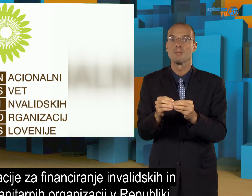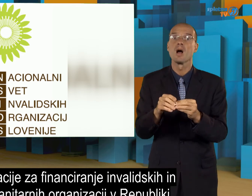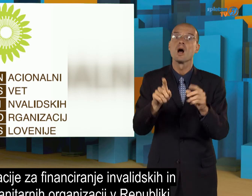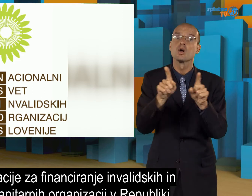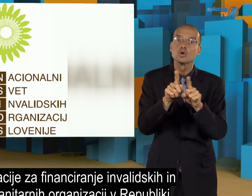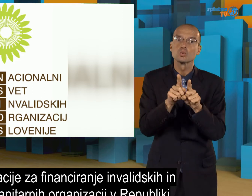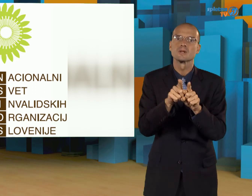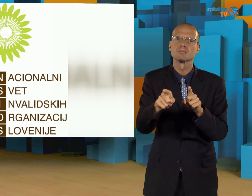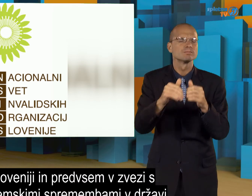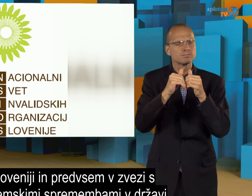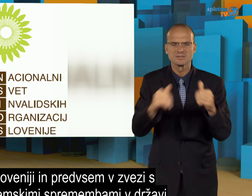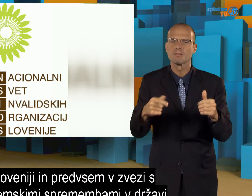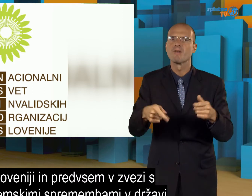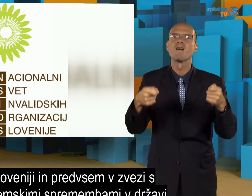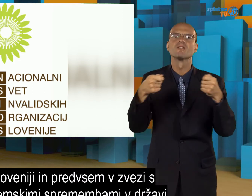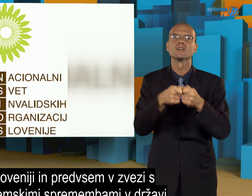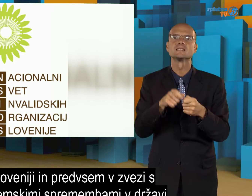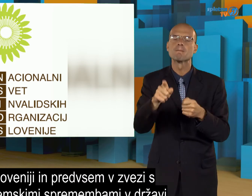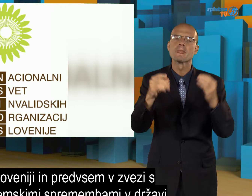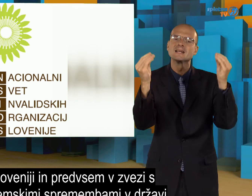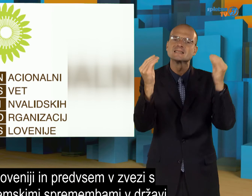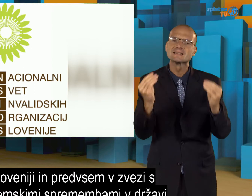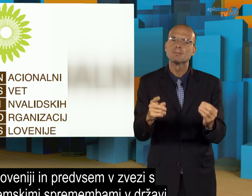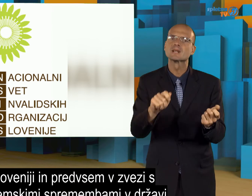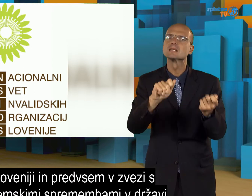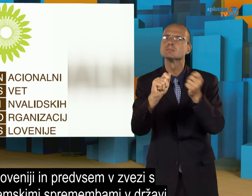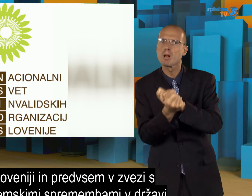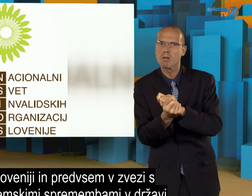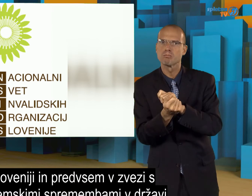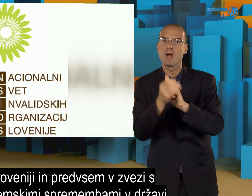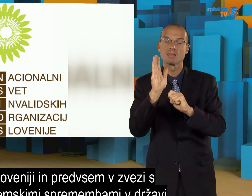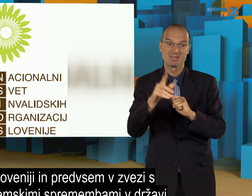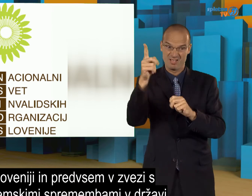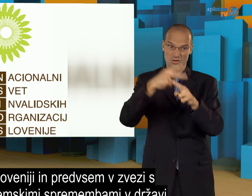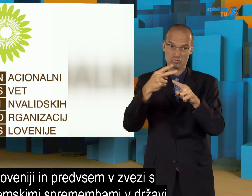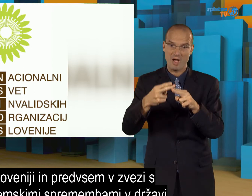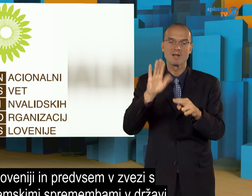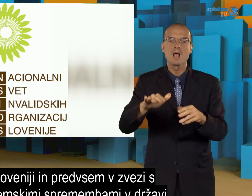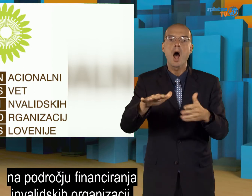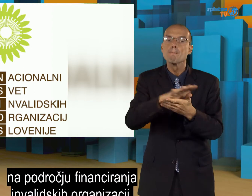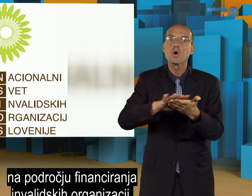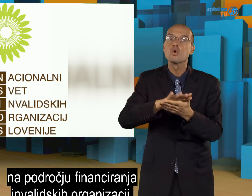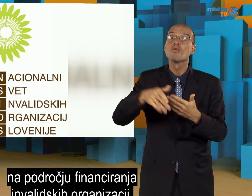in predvsem v zvezi s sistemskimi spremembami v državi na področju financiranja invalidskih organizacij.